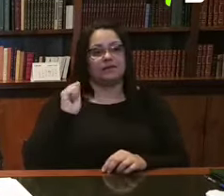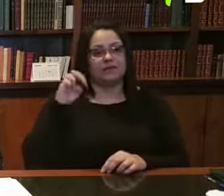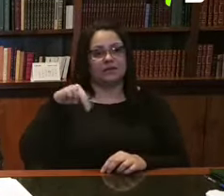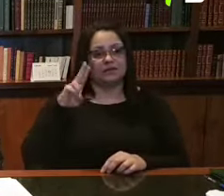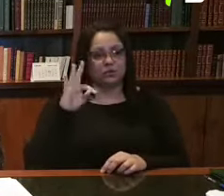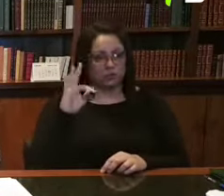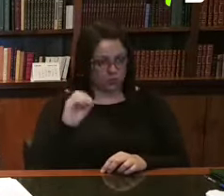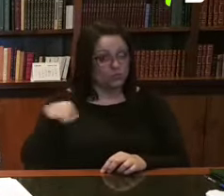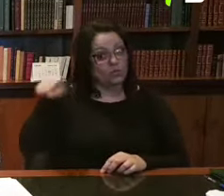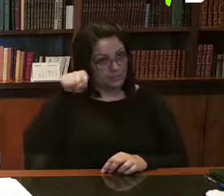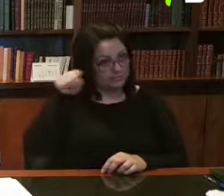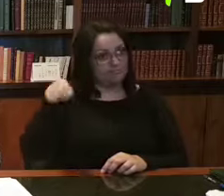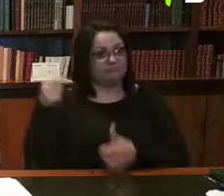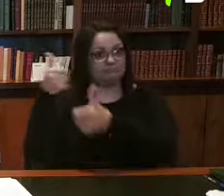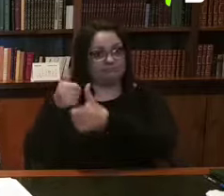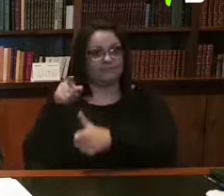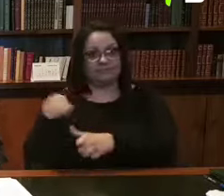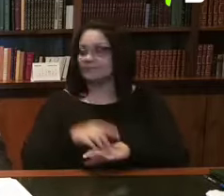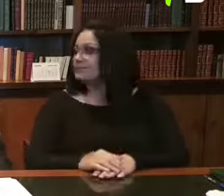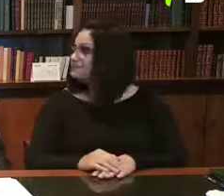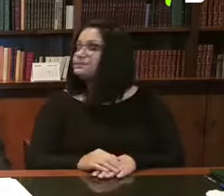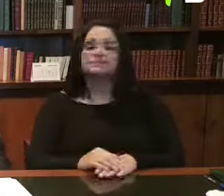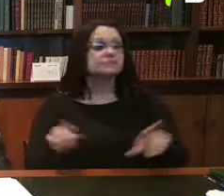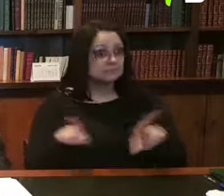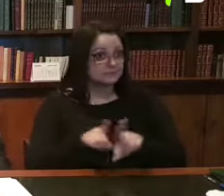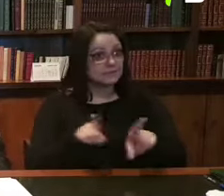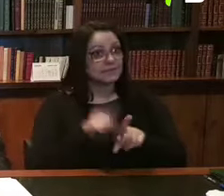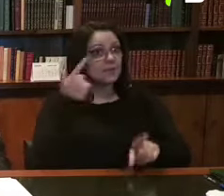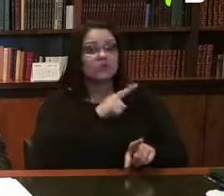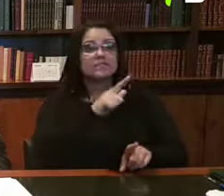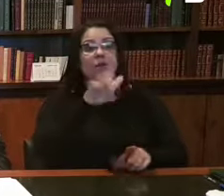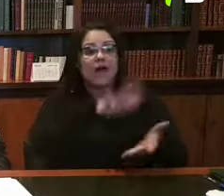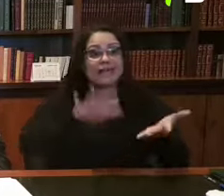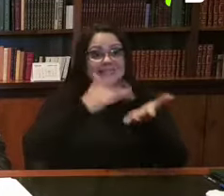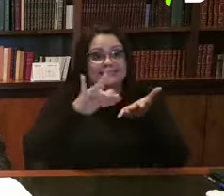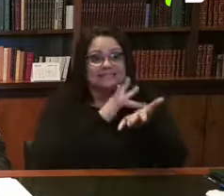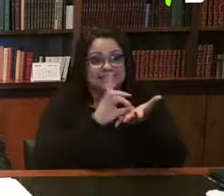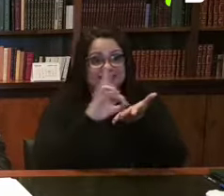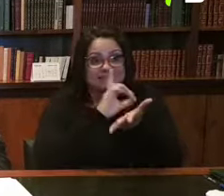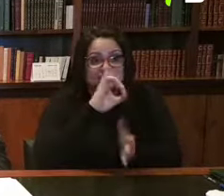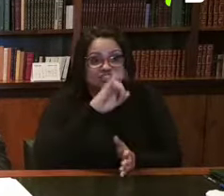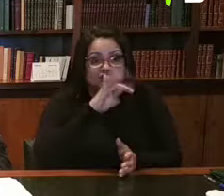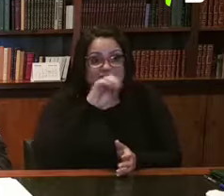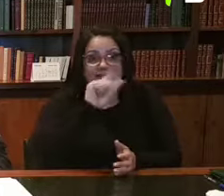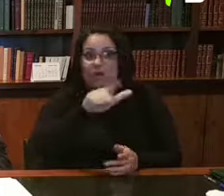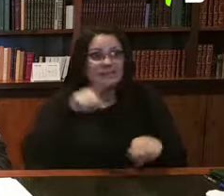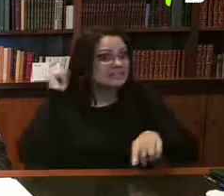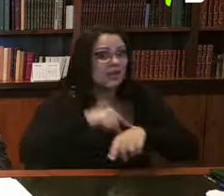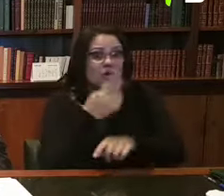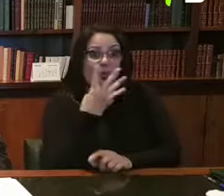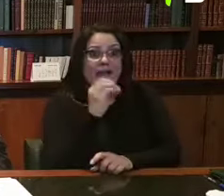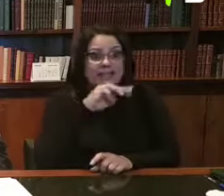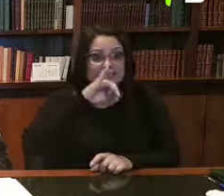junta regional é tá lá então eu fico inclusão digital record nunca fizeram tão rápido a digitalização